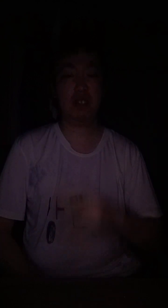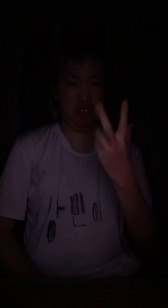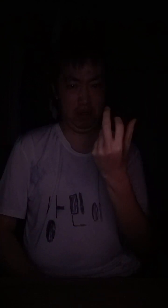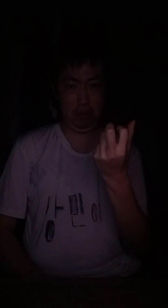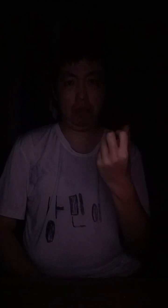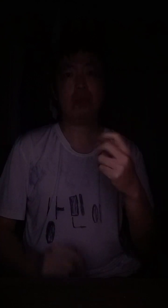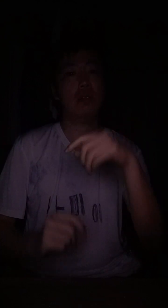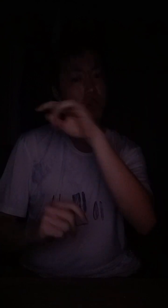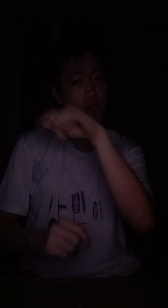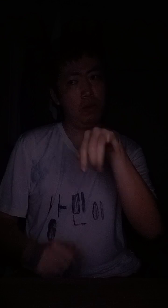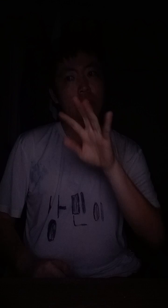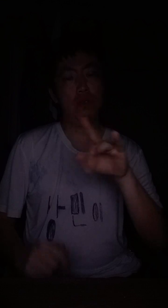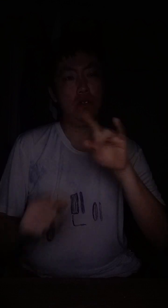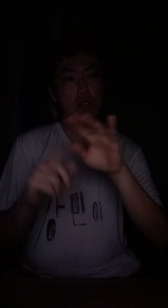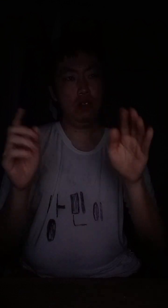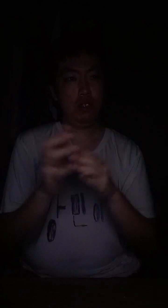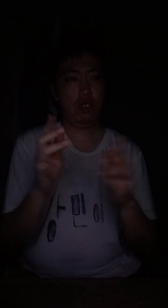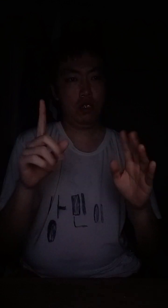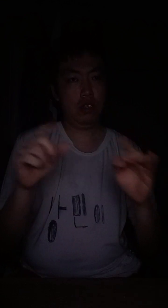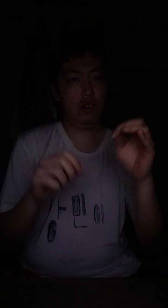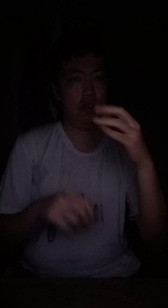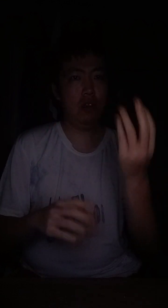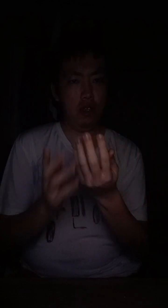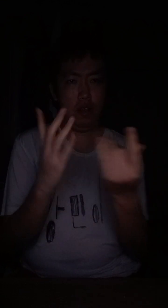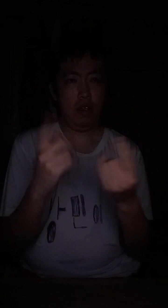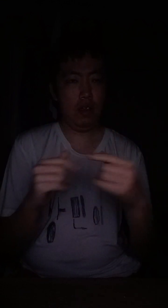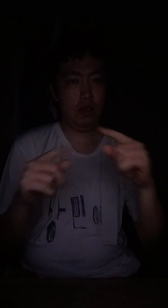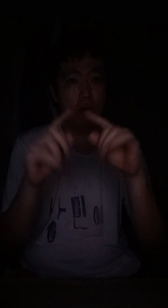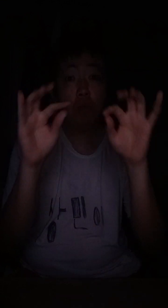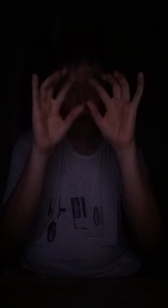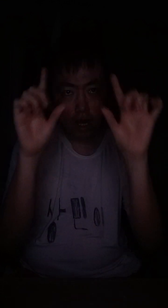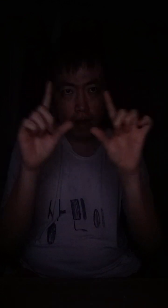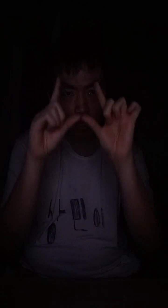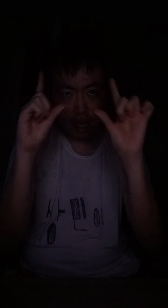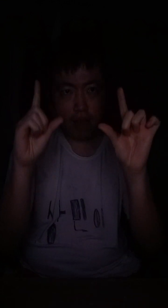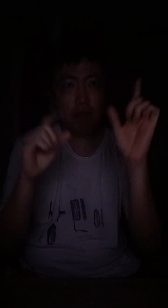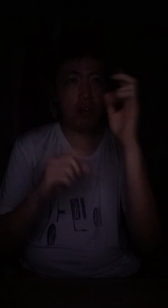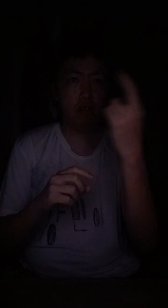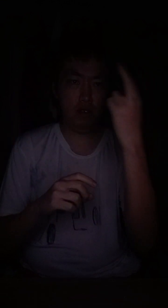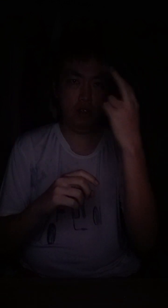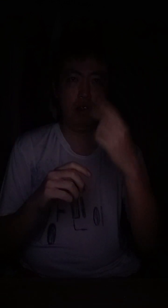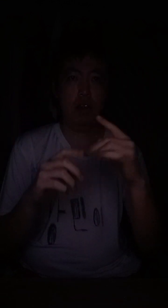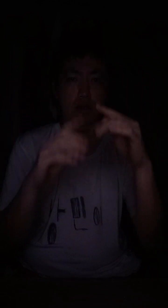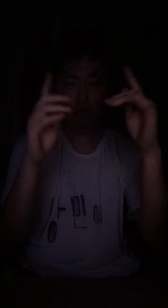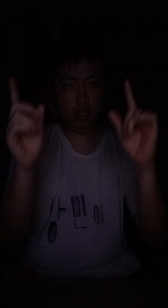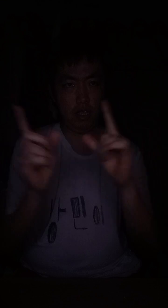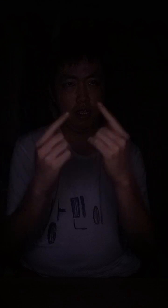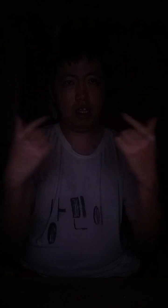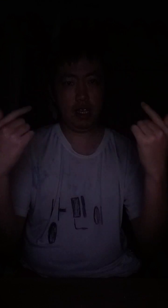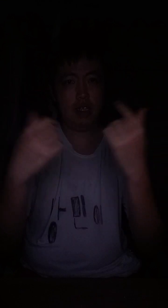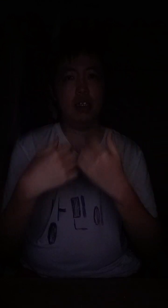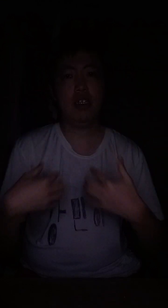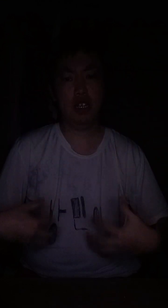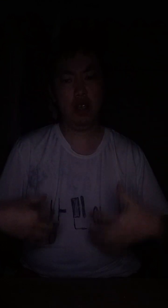비상벨 57개 시설 등 또 전국 최초 몰래카메라 탐지기를 활용해서 탈의실, 화장실